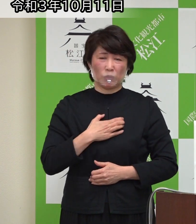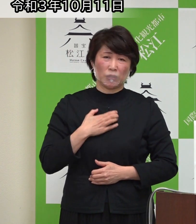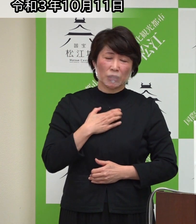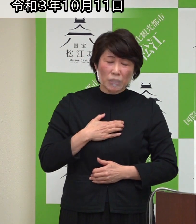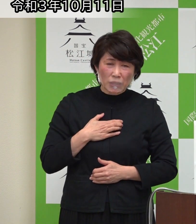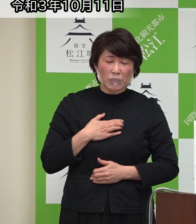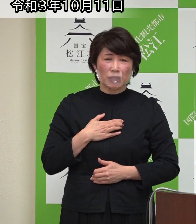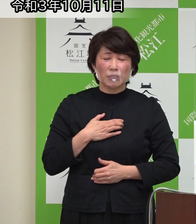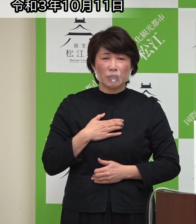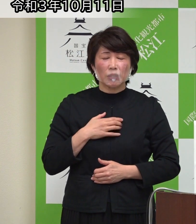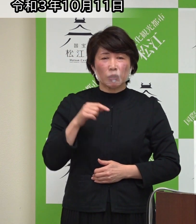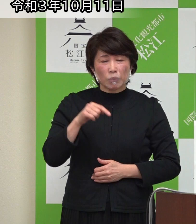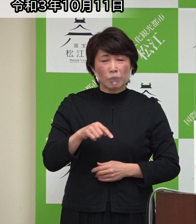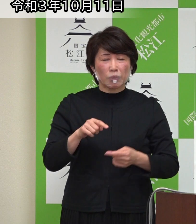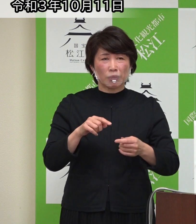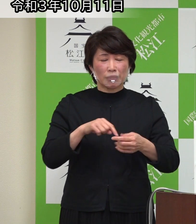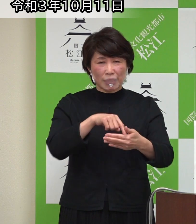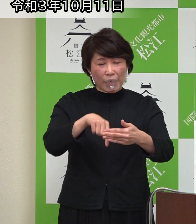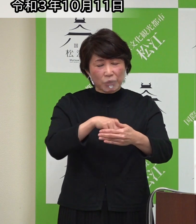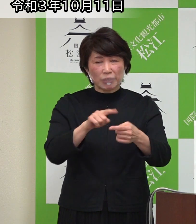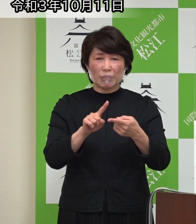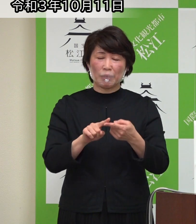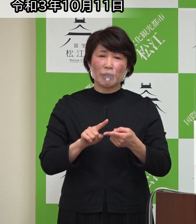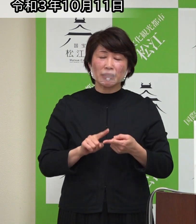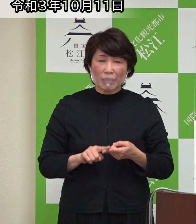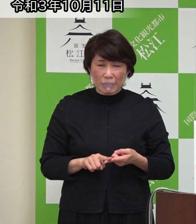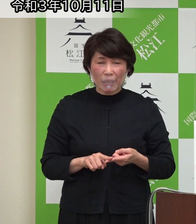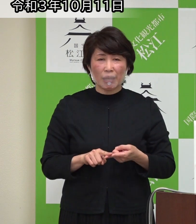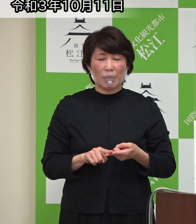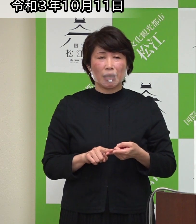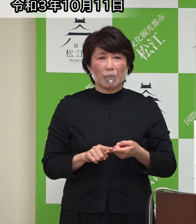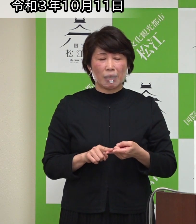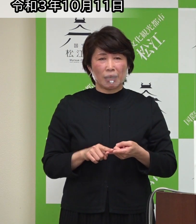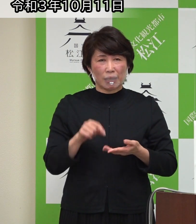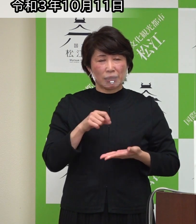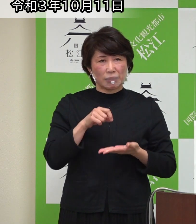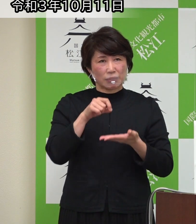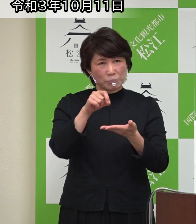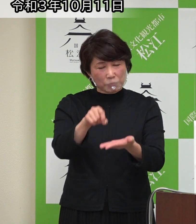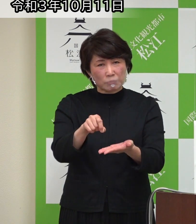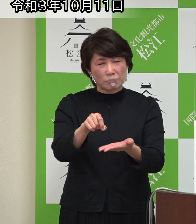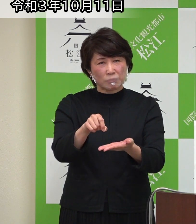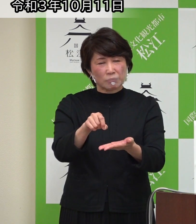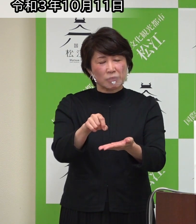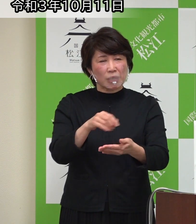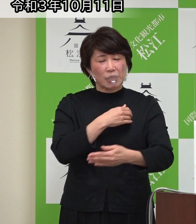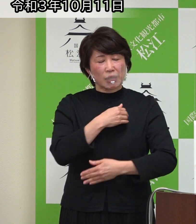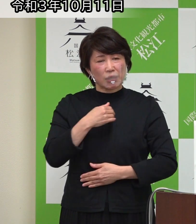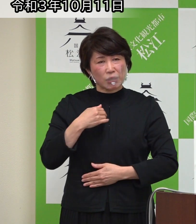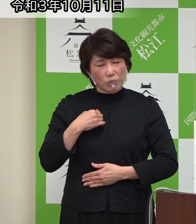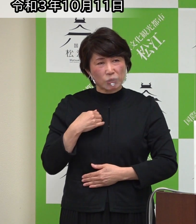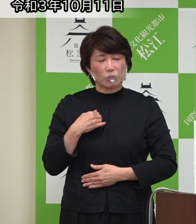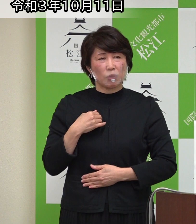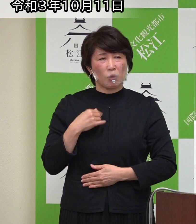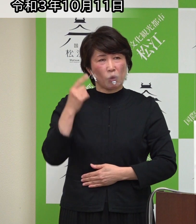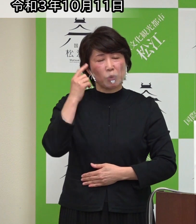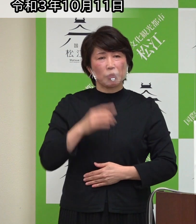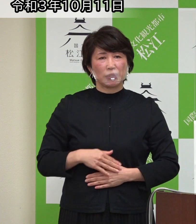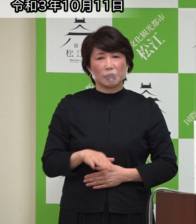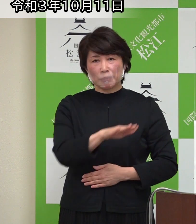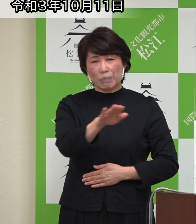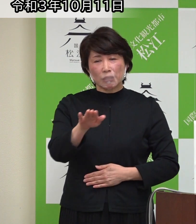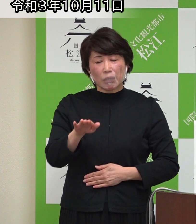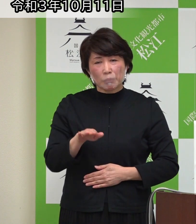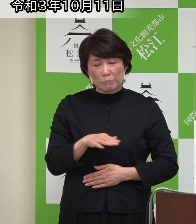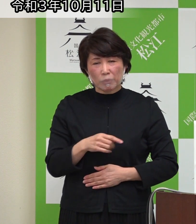サービスが提供できるのかということを子育て部の方で考えた結果でございます。あのですので皆さんもあのご自身のだけ